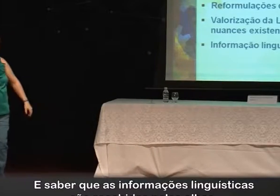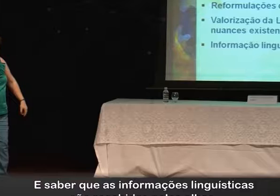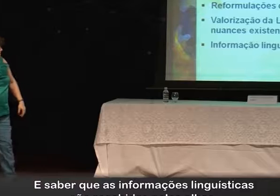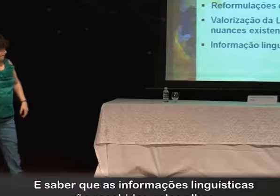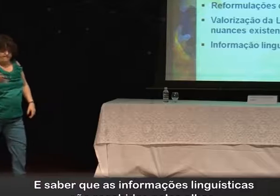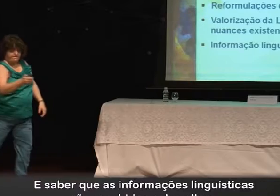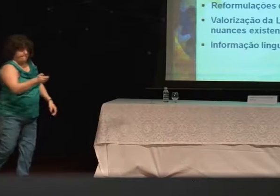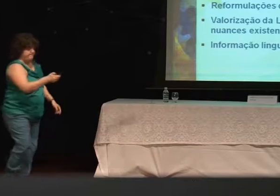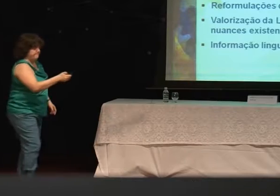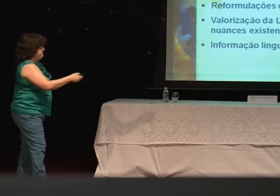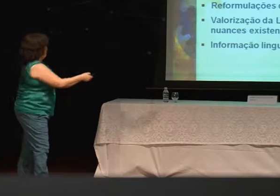pelos olhos.